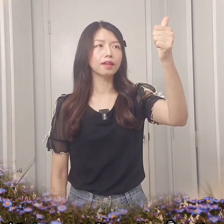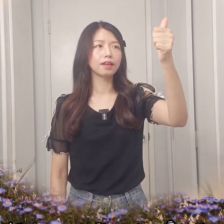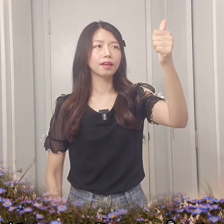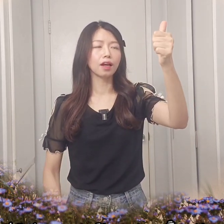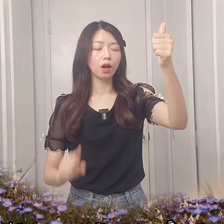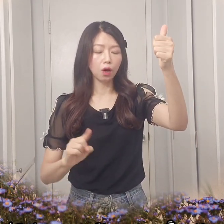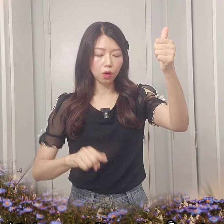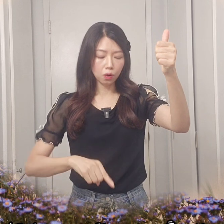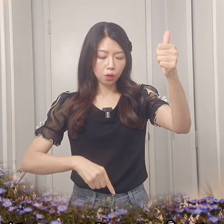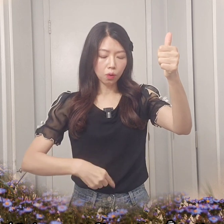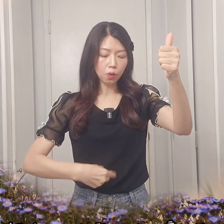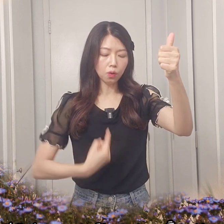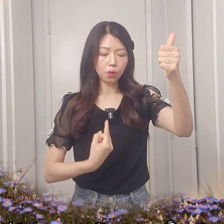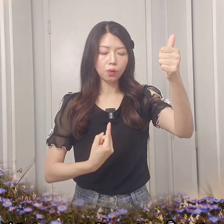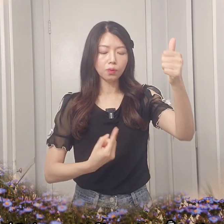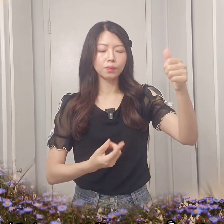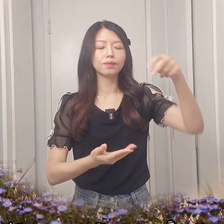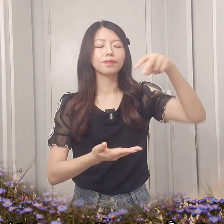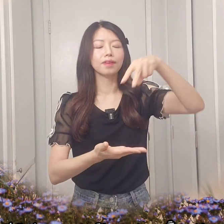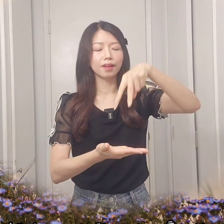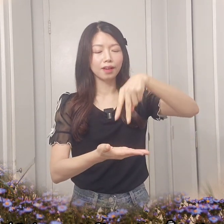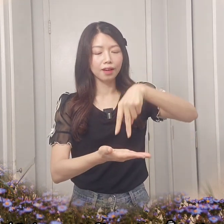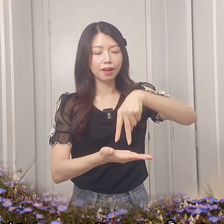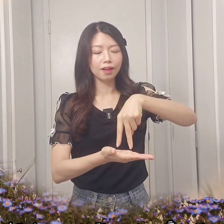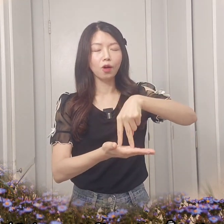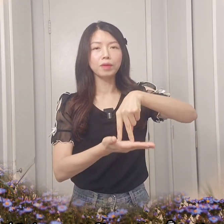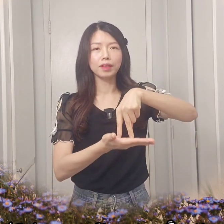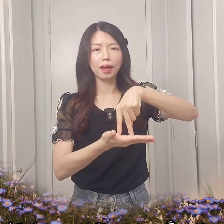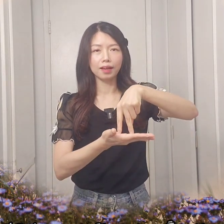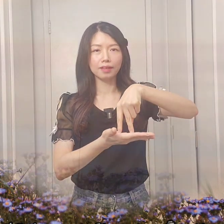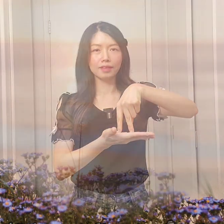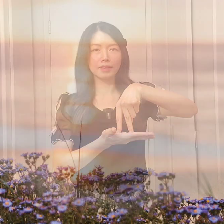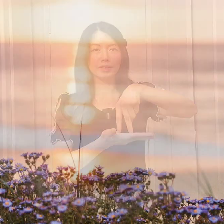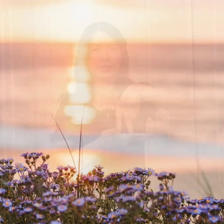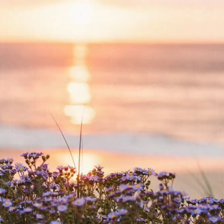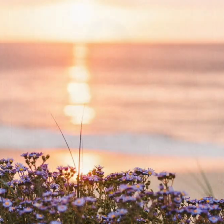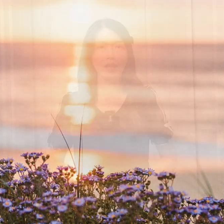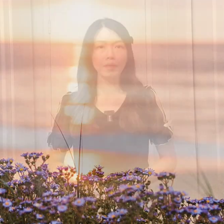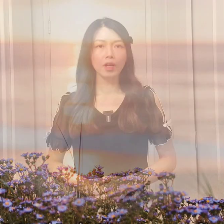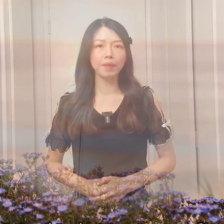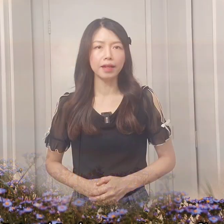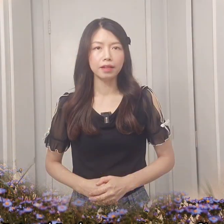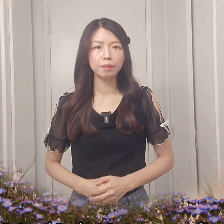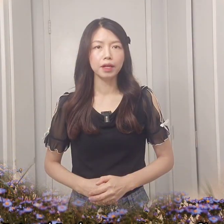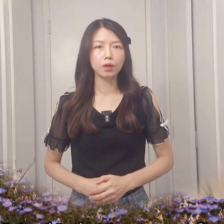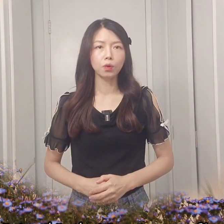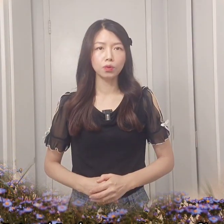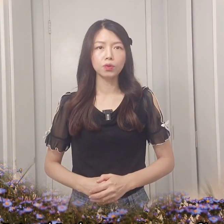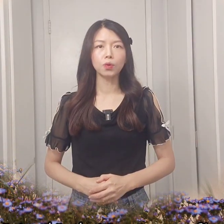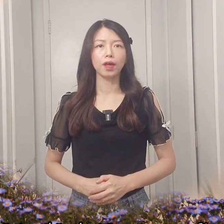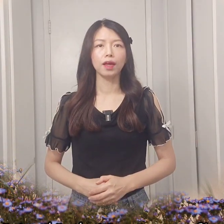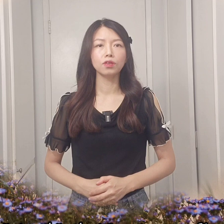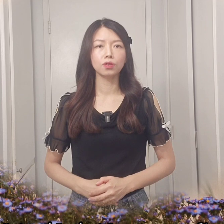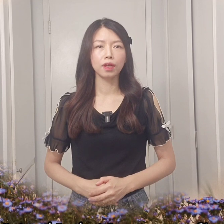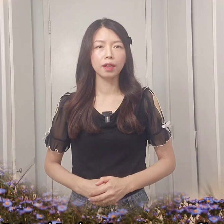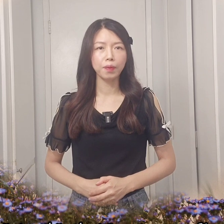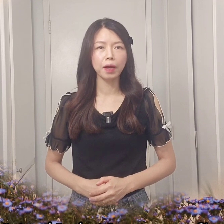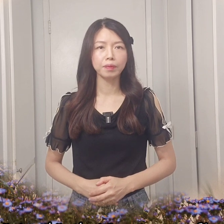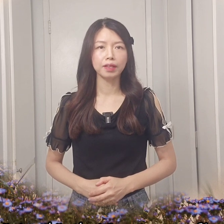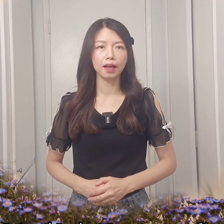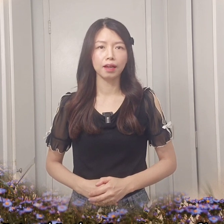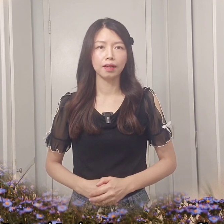주께 홀로 섭니다. 생명의 말씀 읽고 순종해